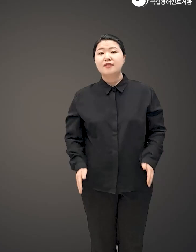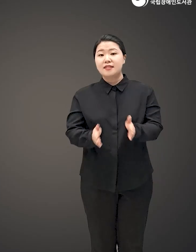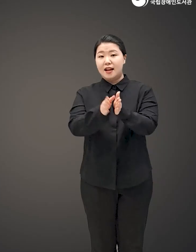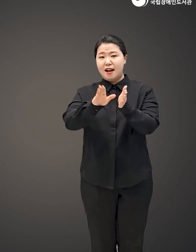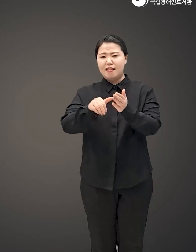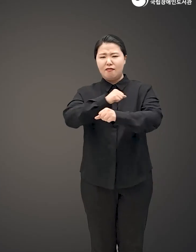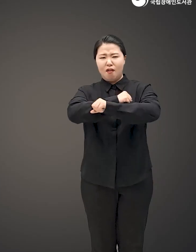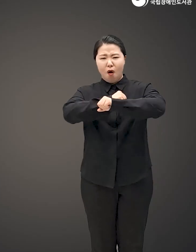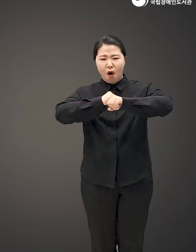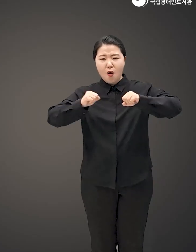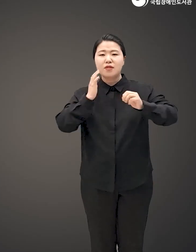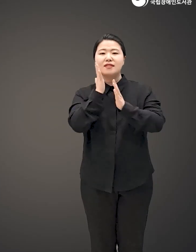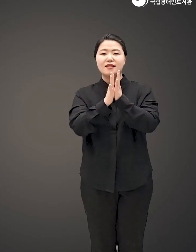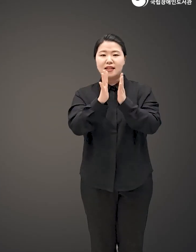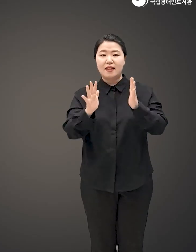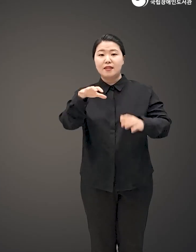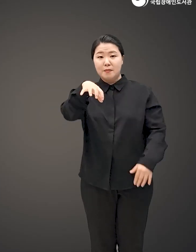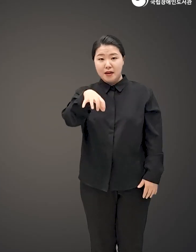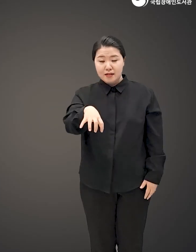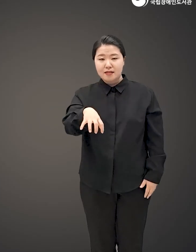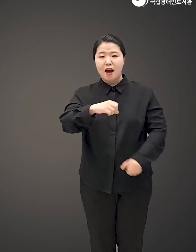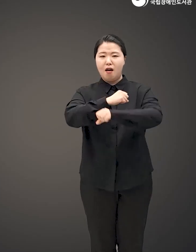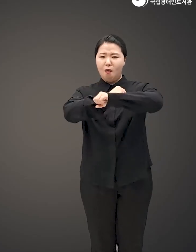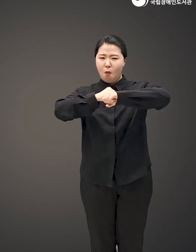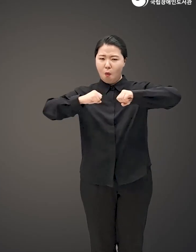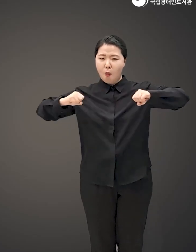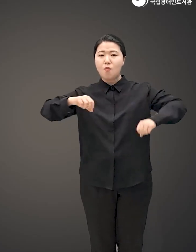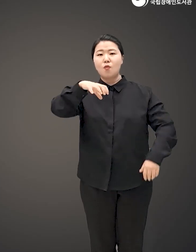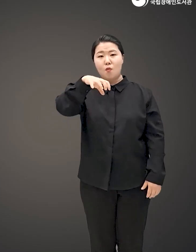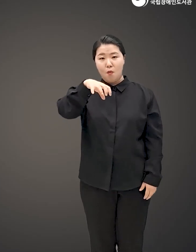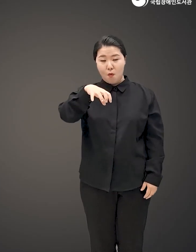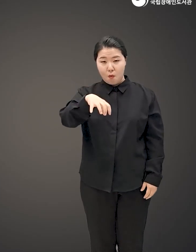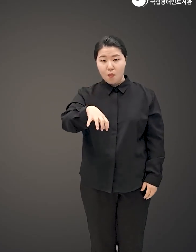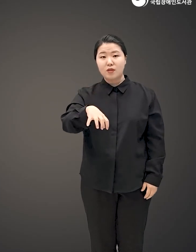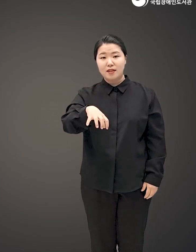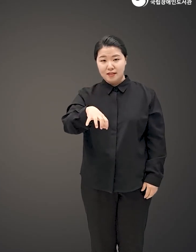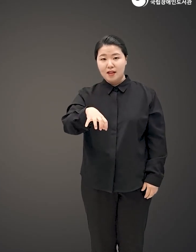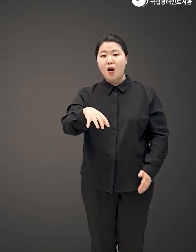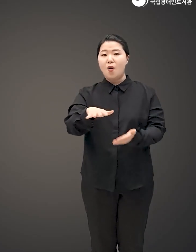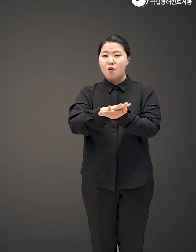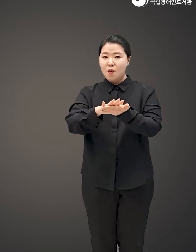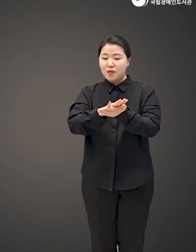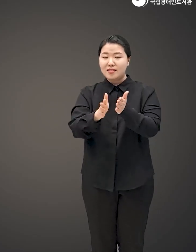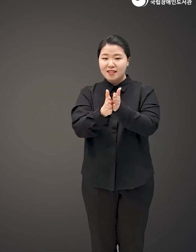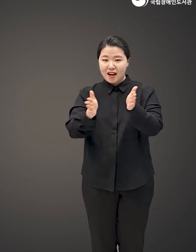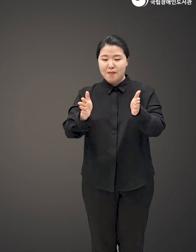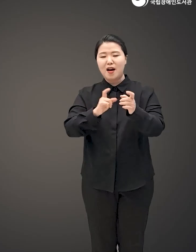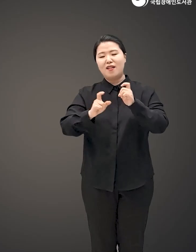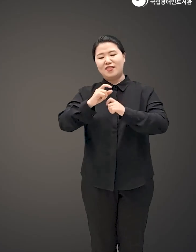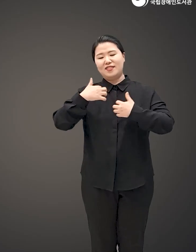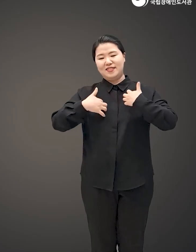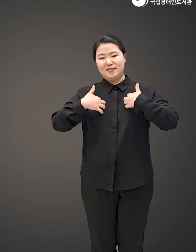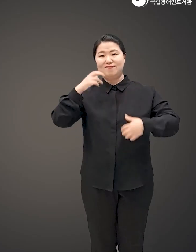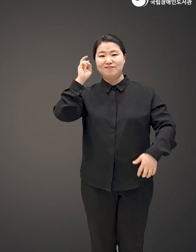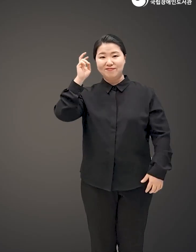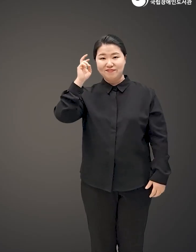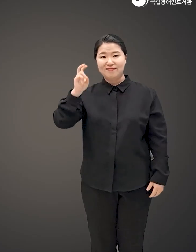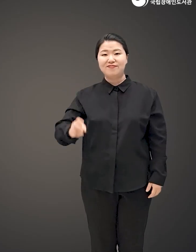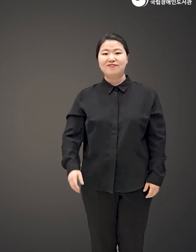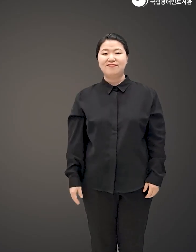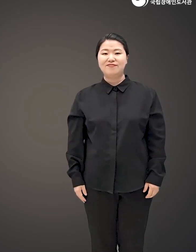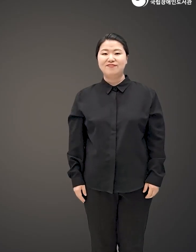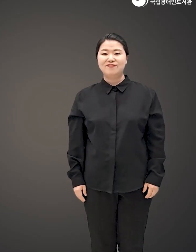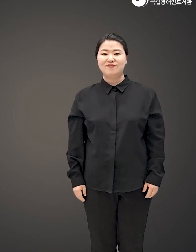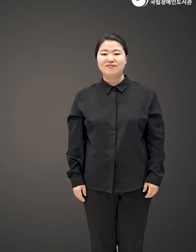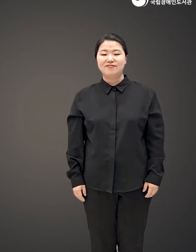시작할 때 아주 넓은 잔디밭이나 아주 넓은 공터에서 놀면 훨씬 더 재미있게 놀 수 있을